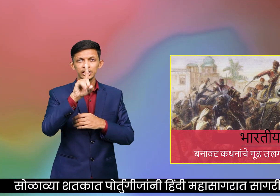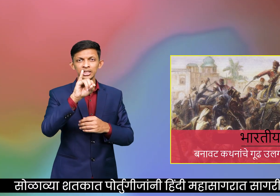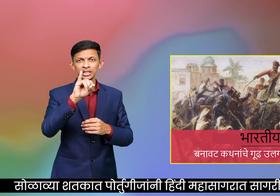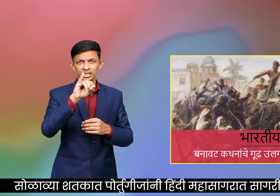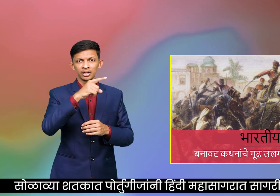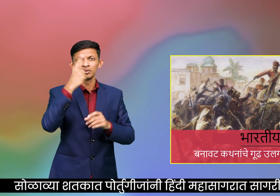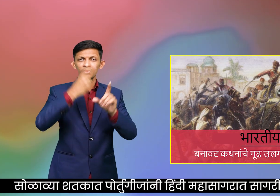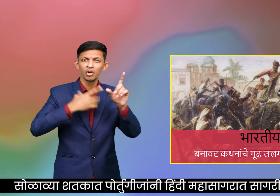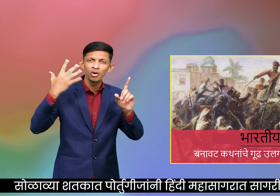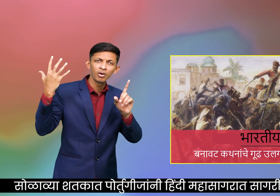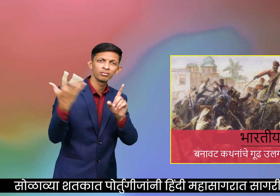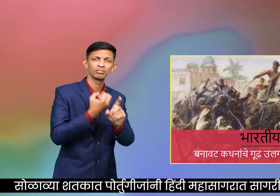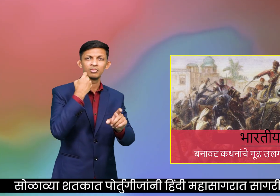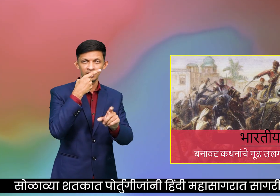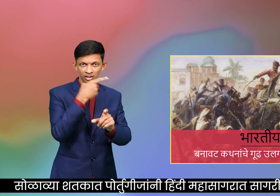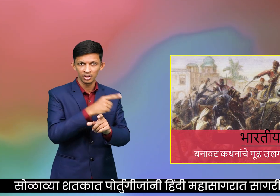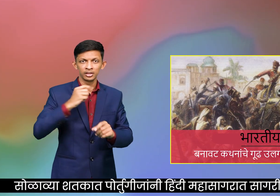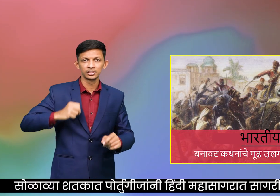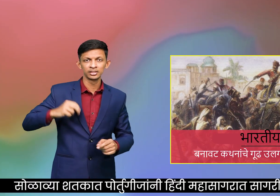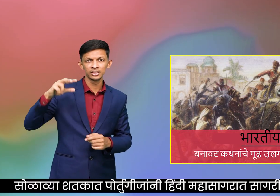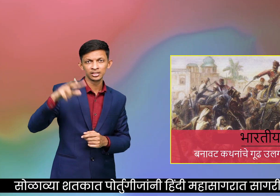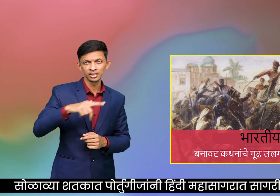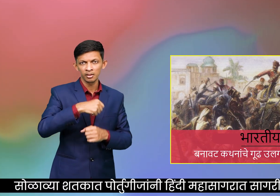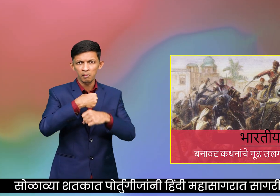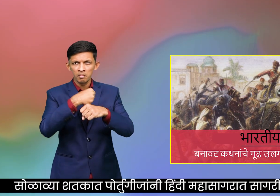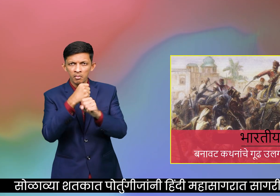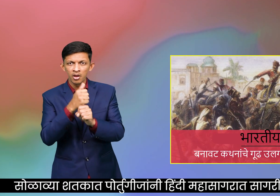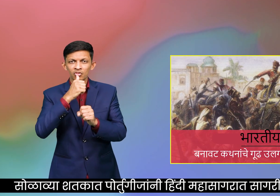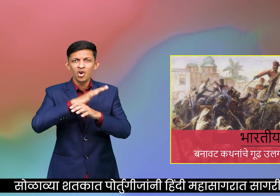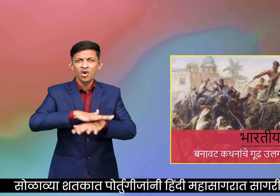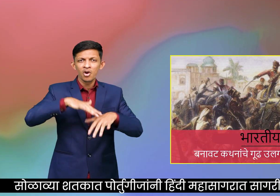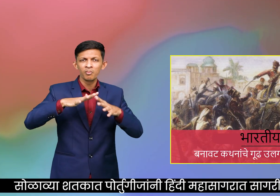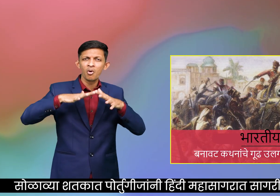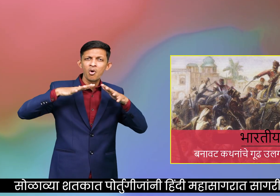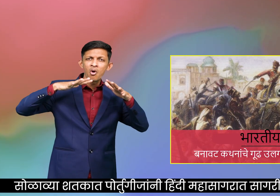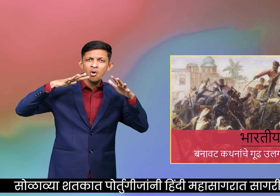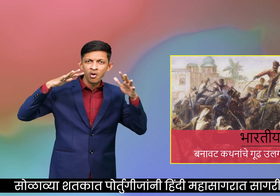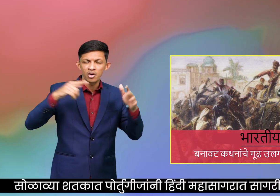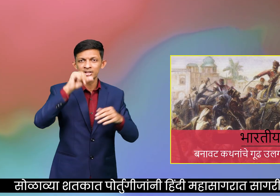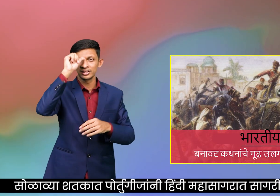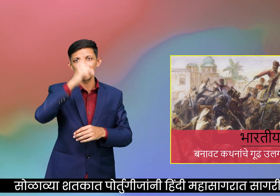16व्या शतकात पोर्तुगीजांनी हिंदी महासागरात सागरी साम्राज्य निर्माण केले.